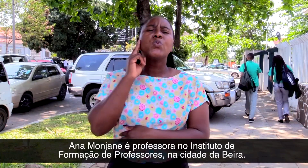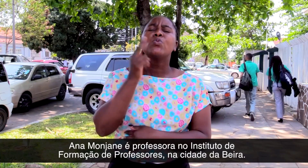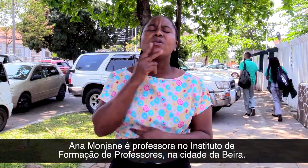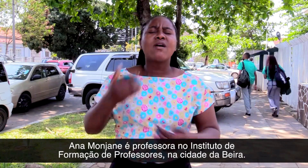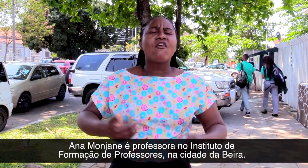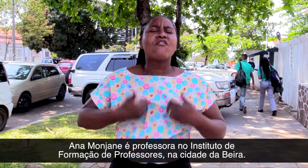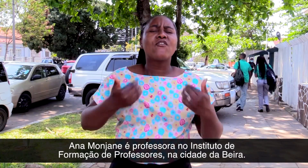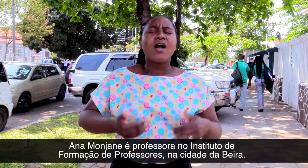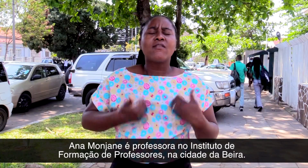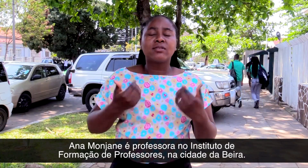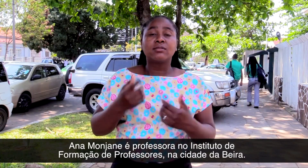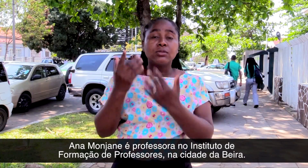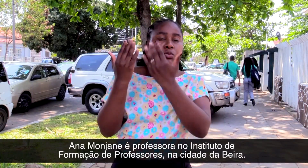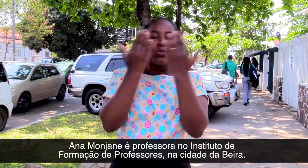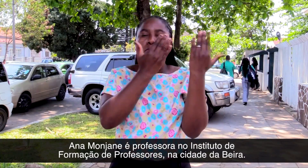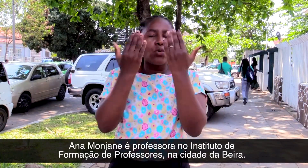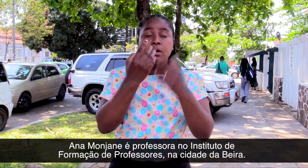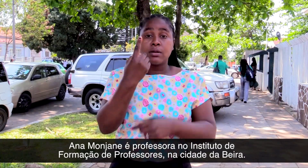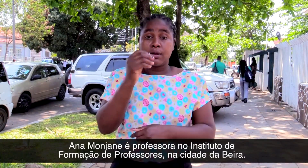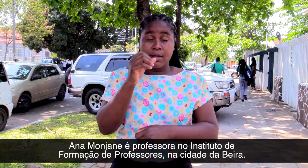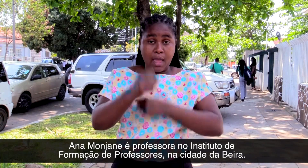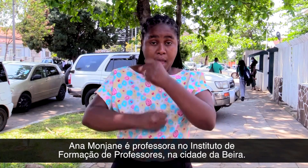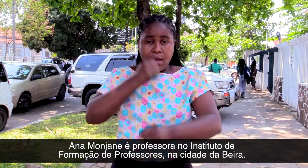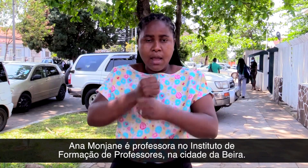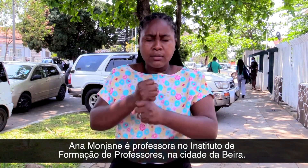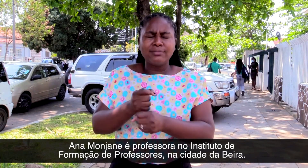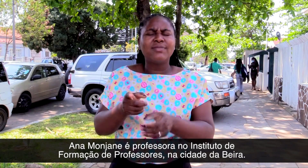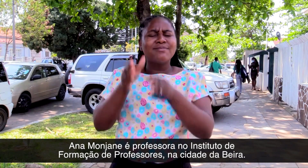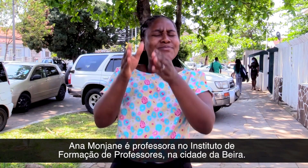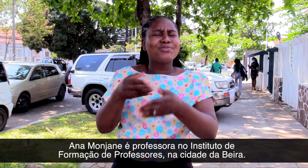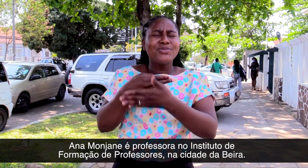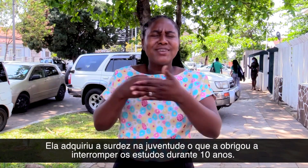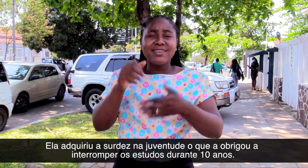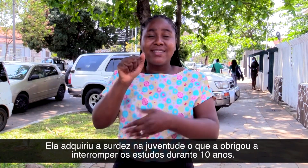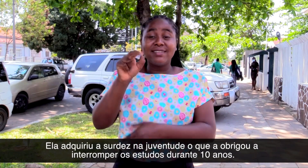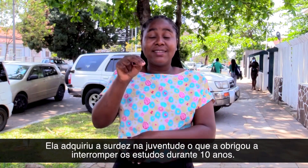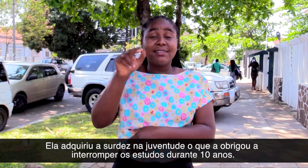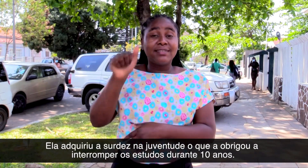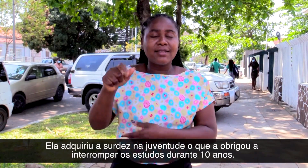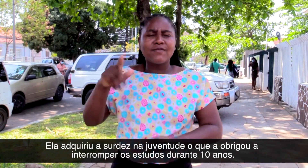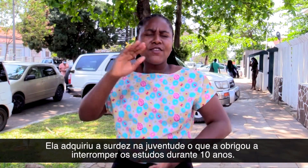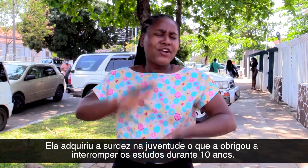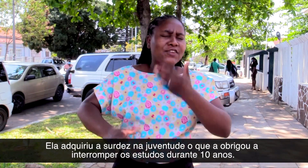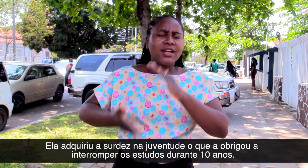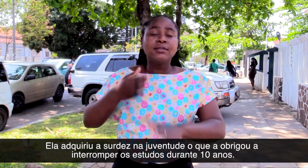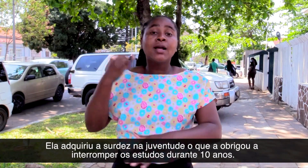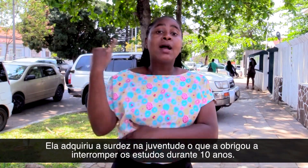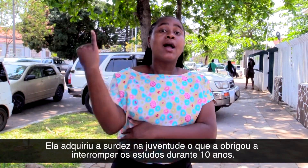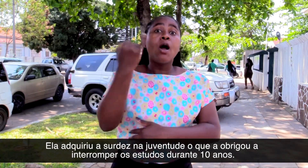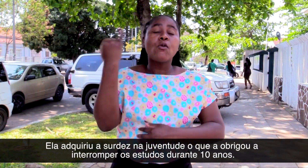Ana Monjane é professora no Instituto de Formação de Professores na cidade da Beira. Ela adquiriu a surdez na juventude, o